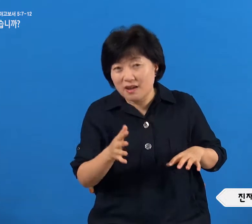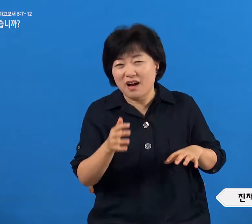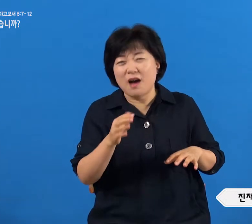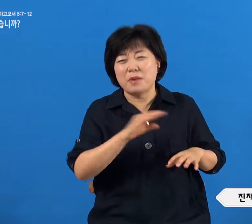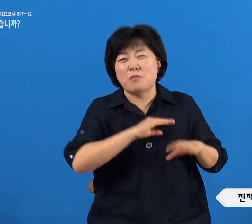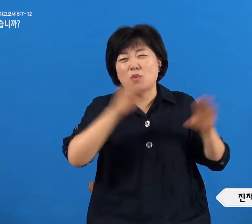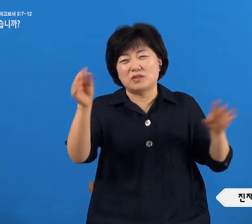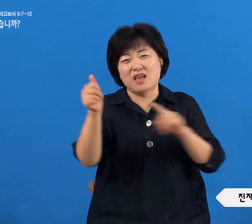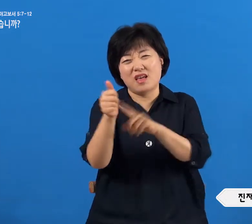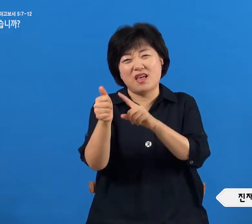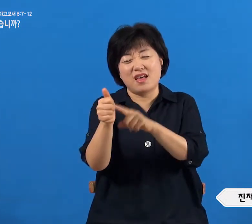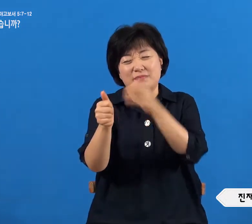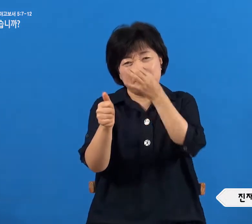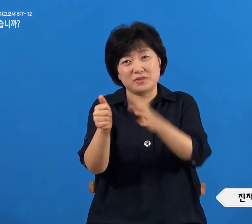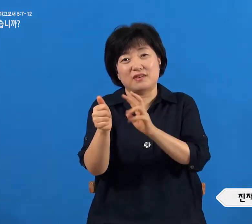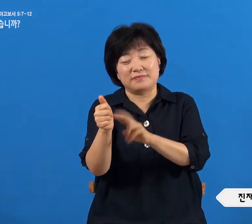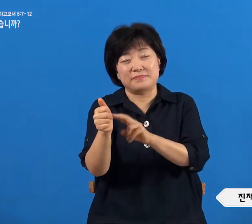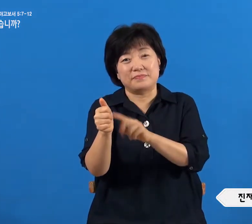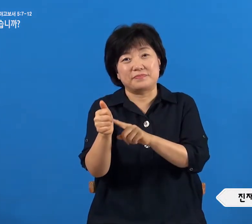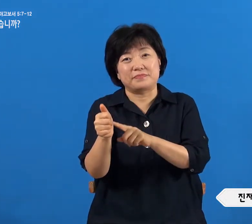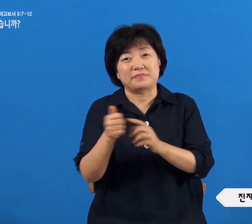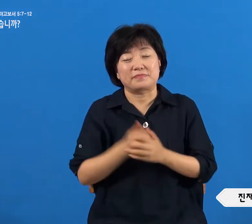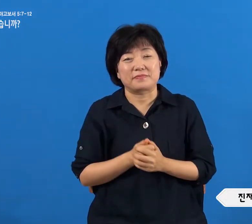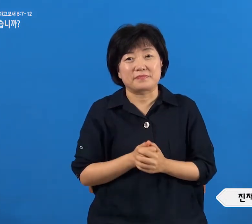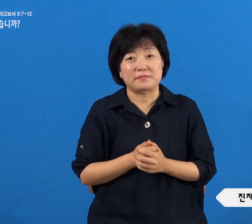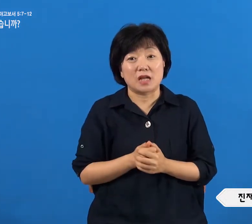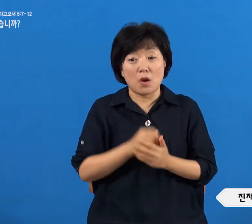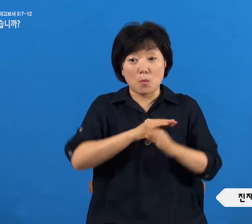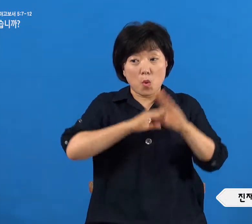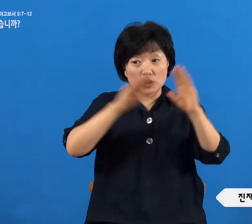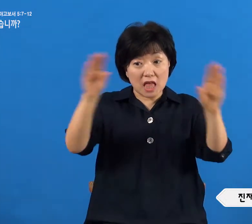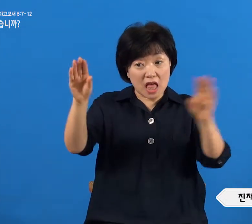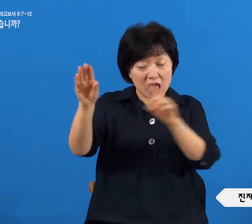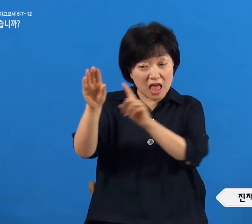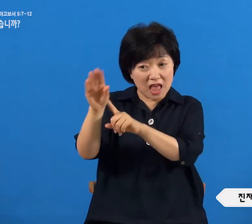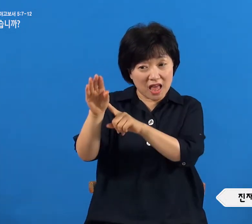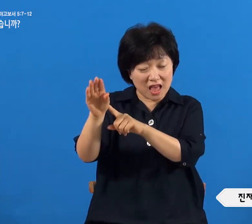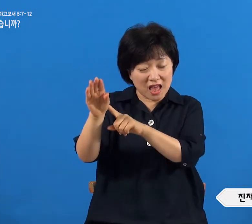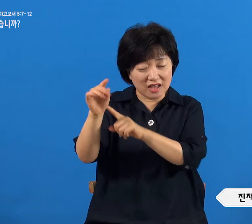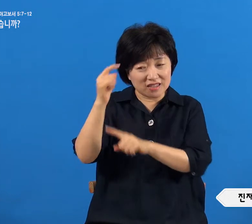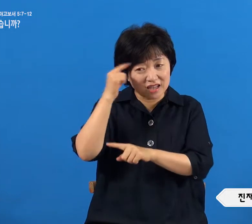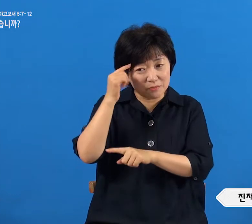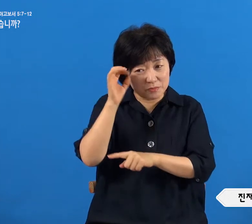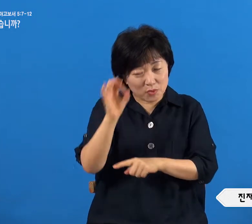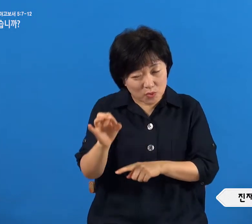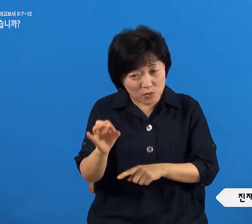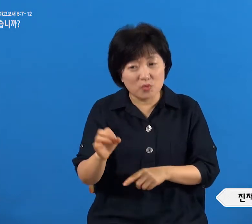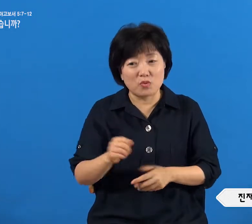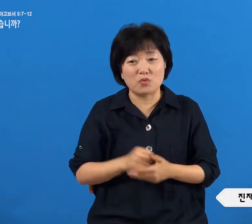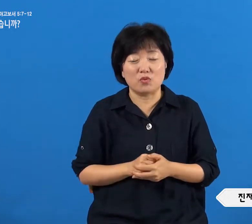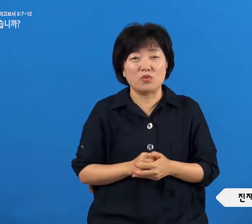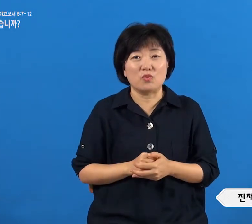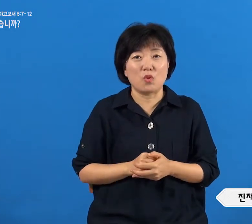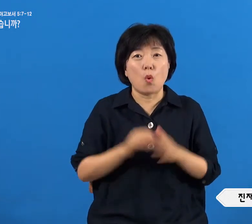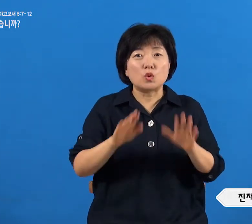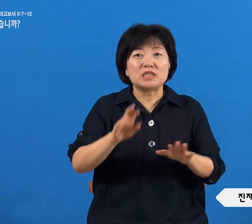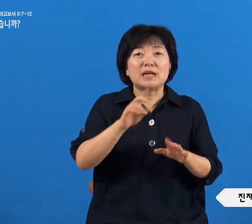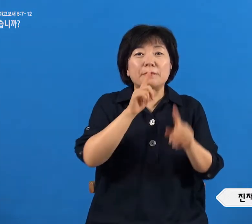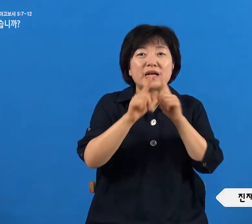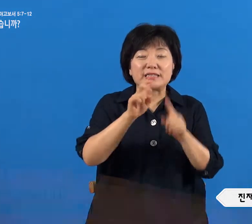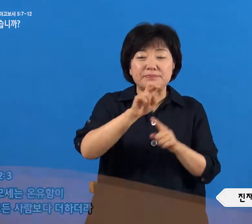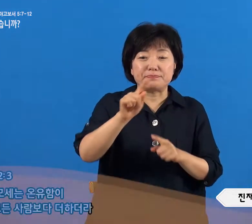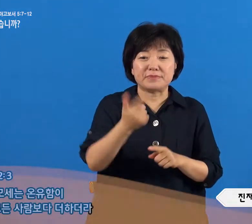않았을까 싶습니다. 저는 그때 모세를 한번 생각해 봅니다. 오늘 말씀을 보니까 민수기